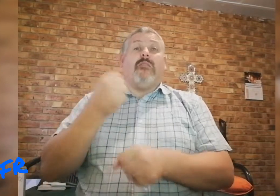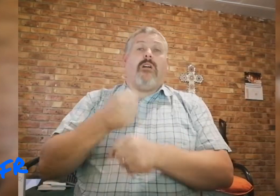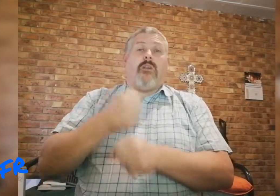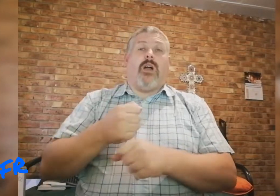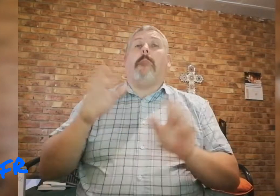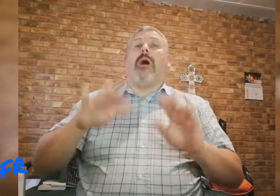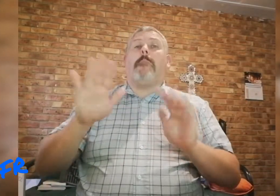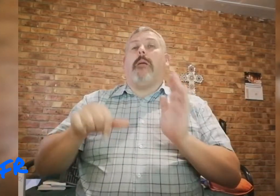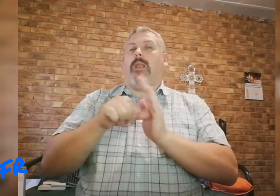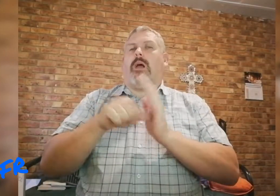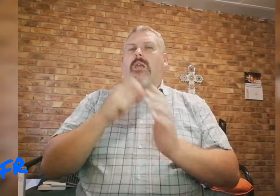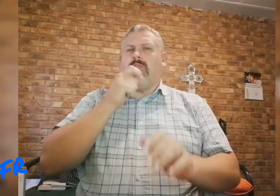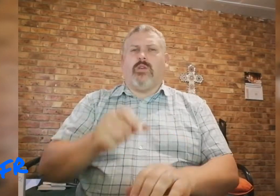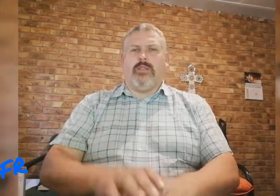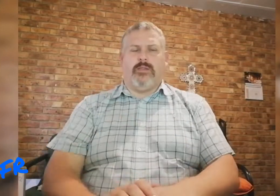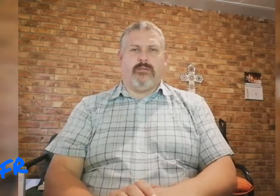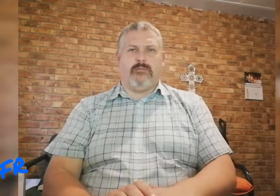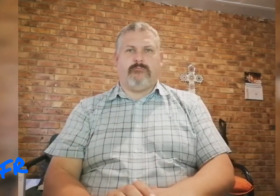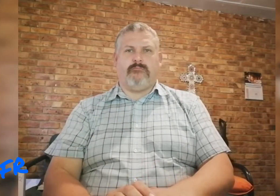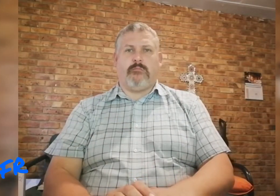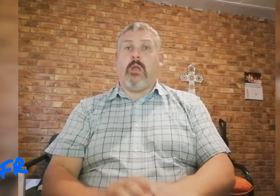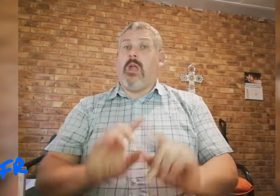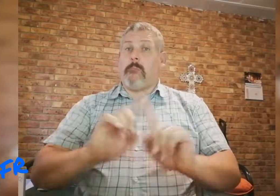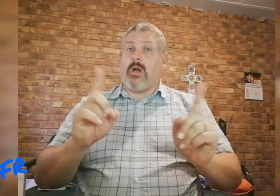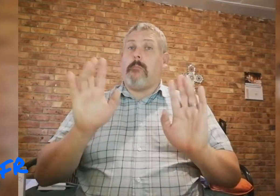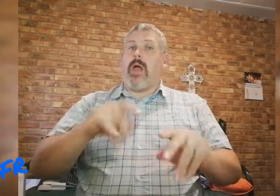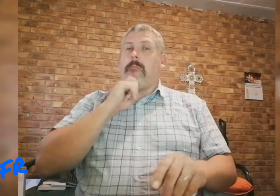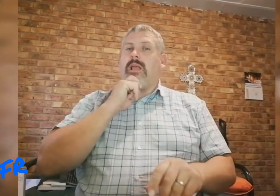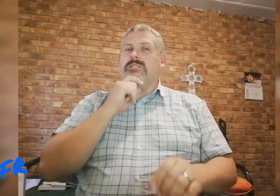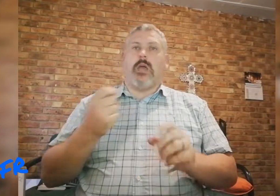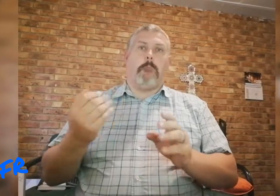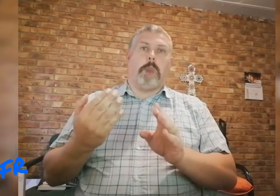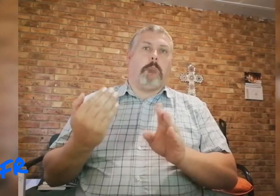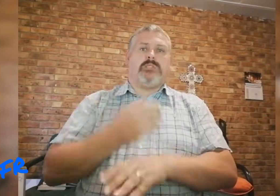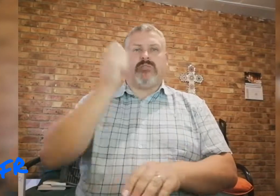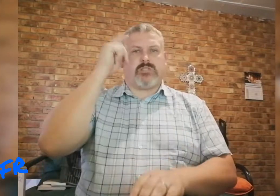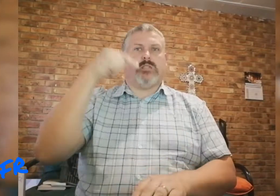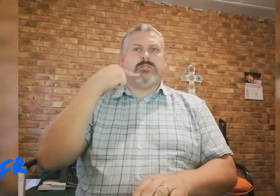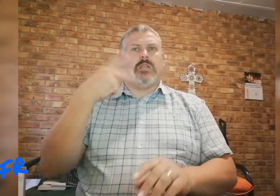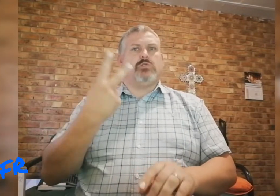Wel, dat een baie, baie belangrike gebed. Maar baie mense misverstand sê